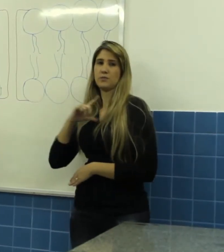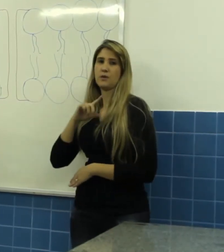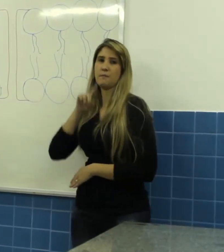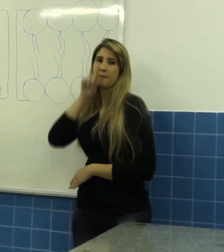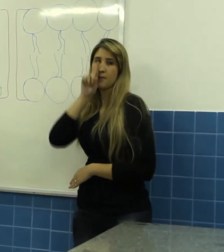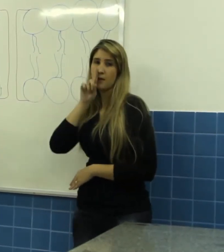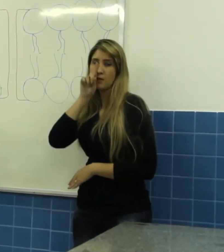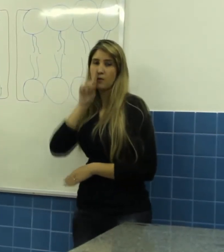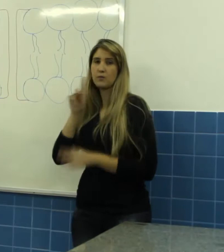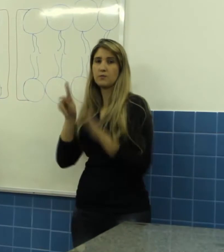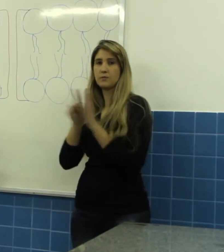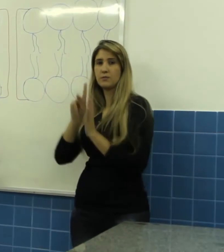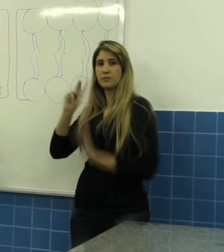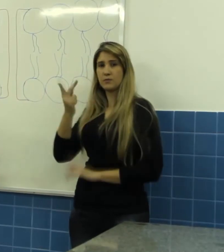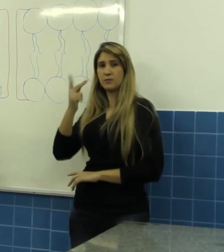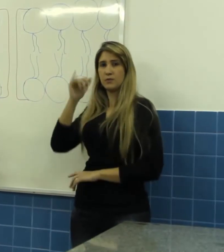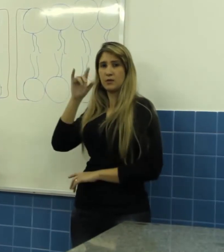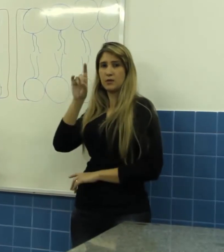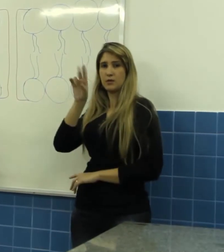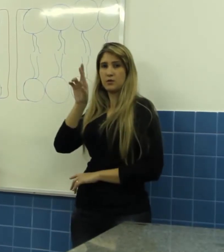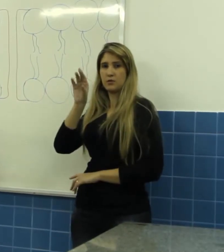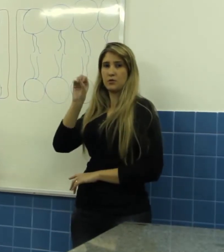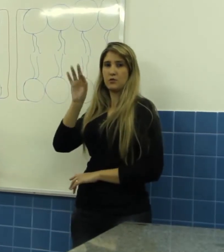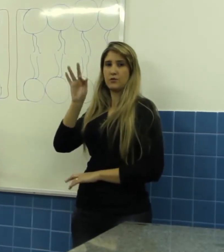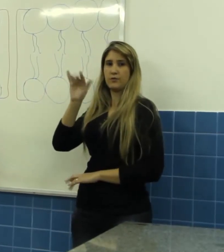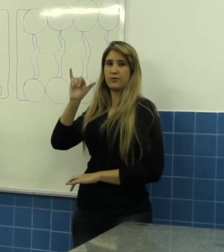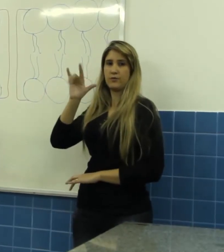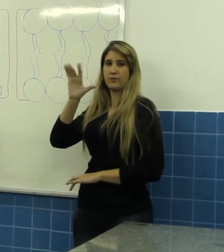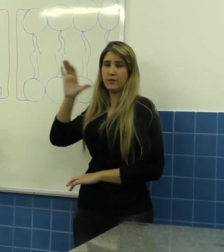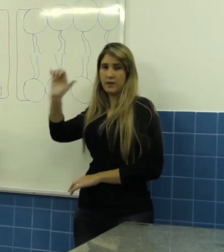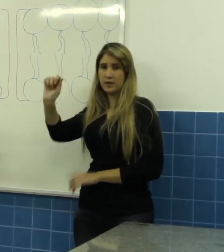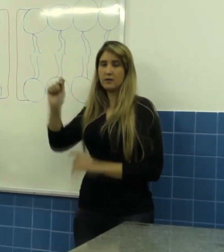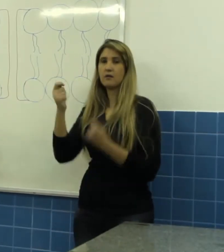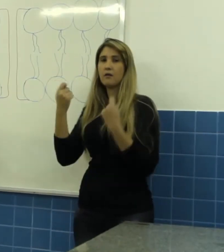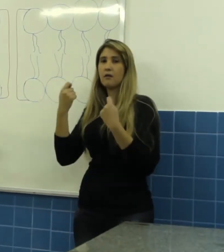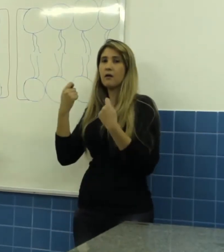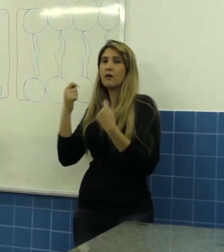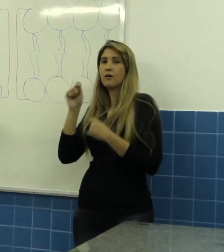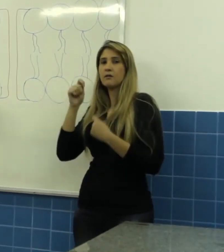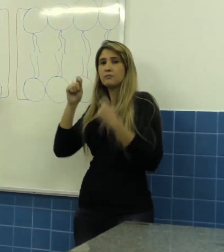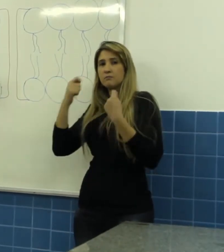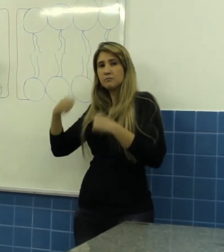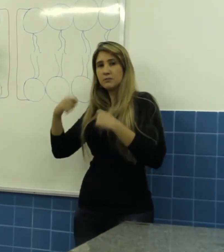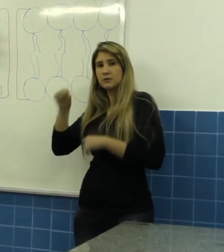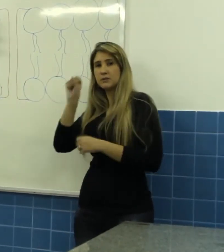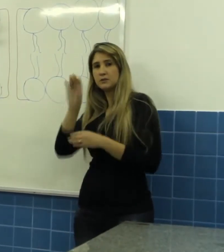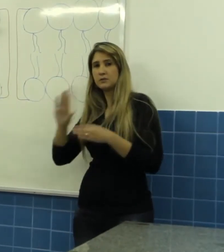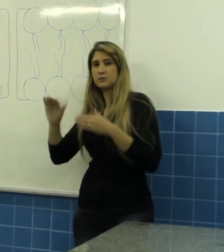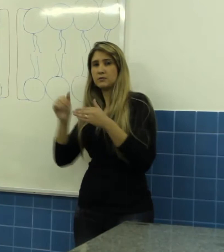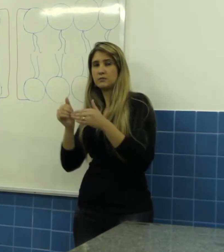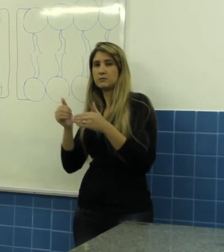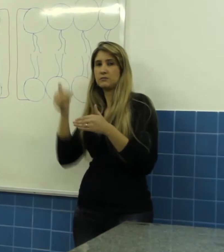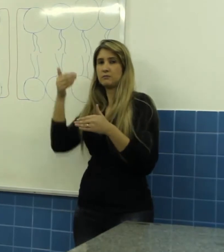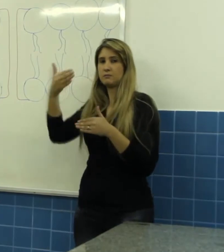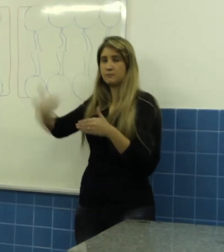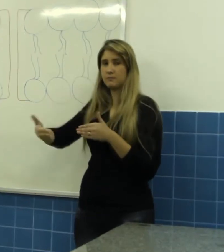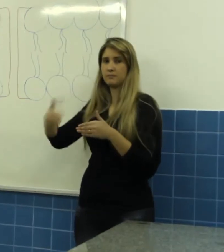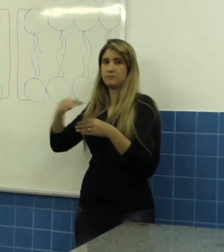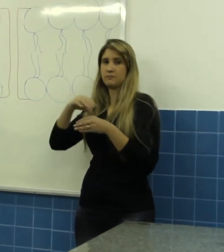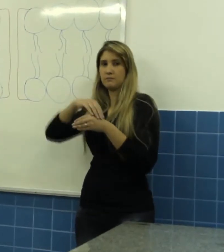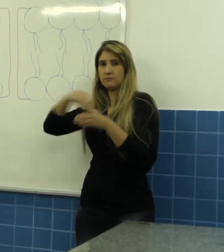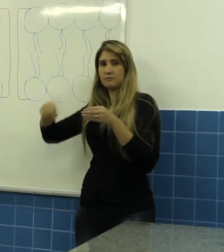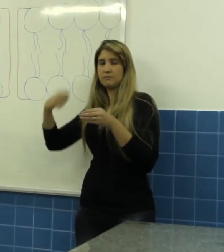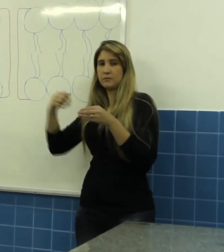são hidrofílicas. E essas substâncias hidrofílicas, elas precisam sair da membrana